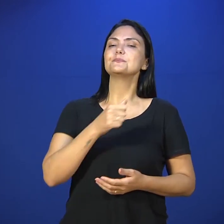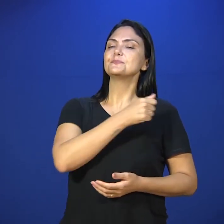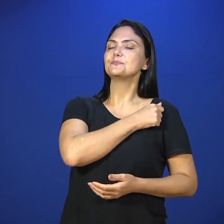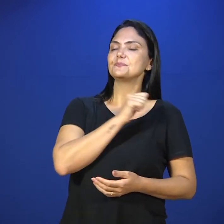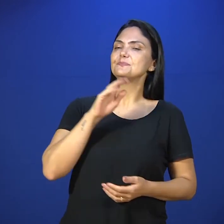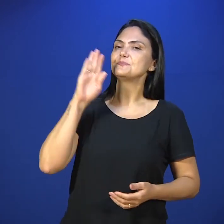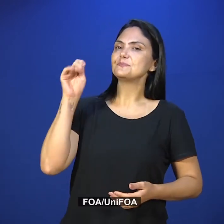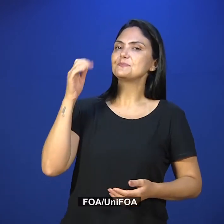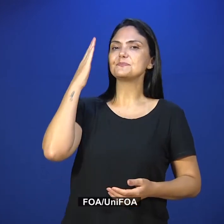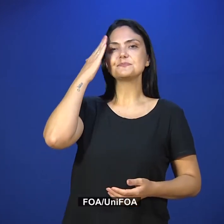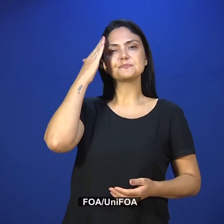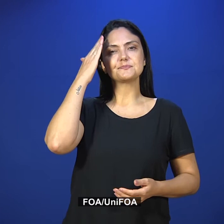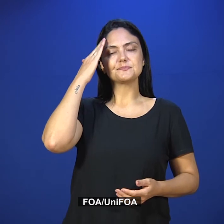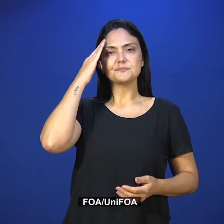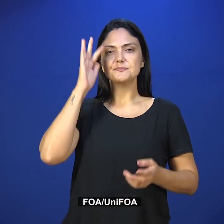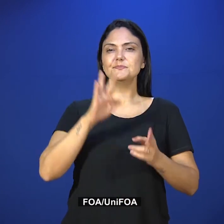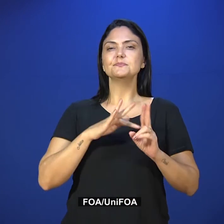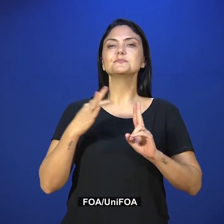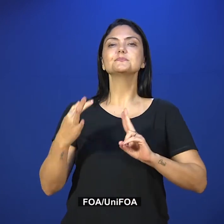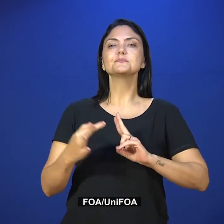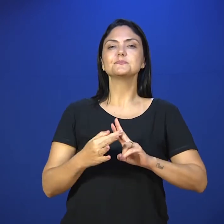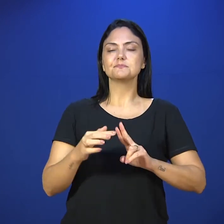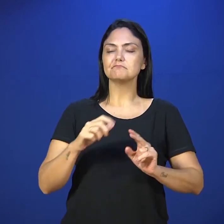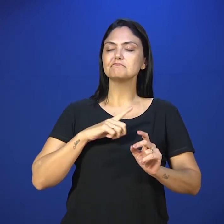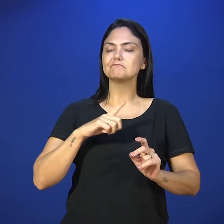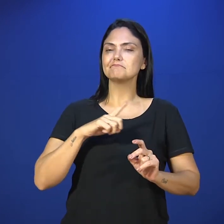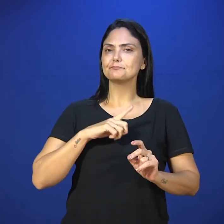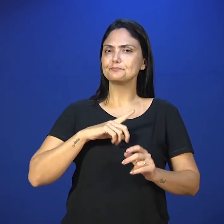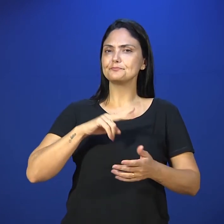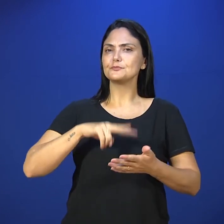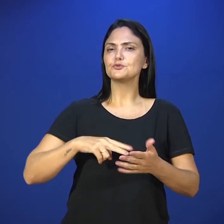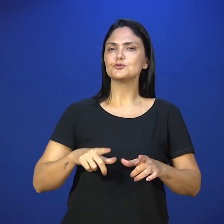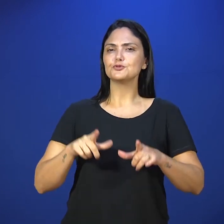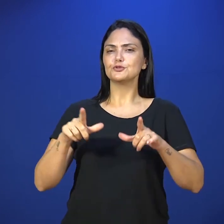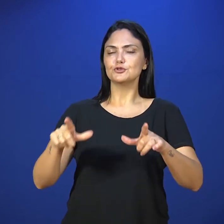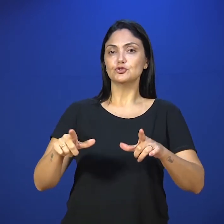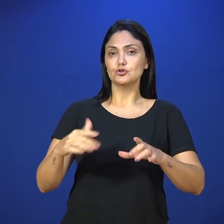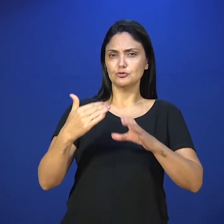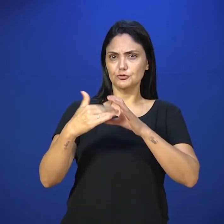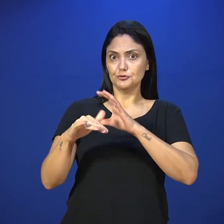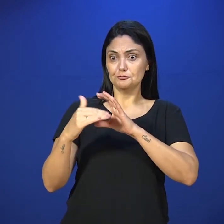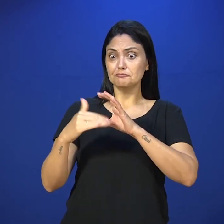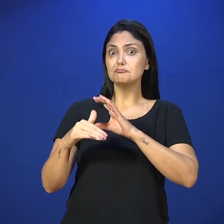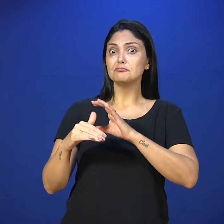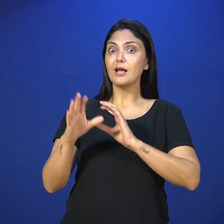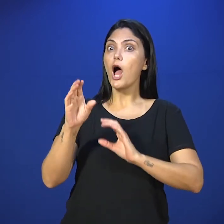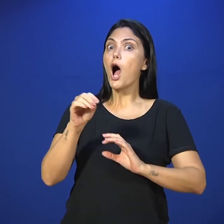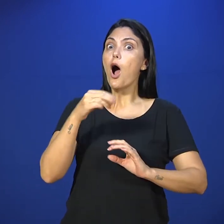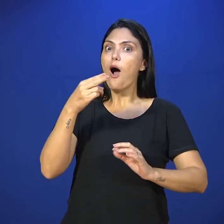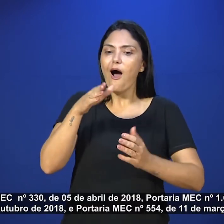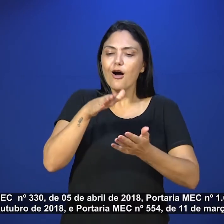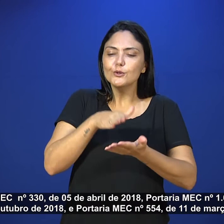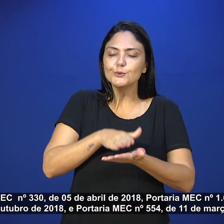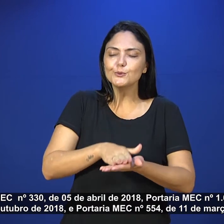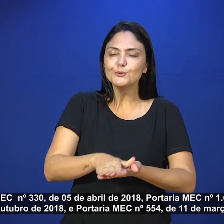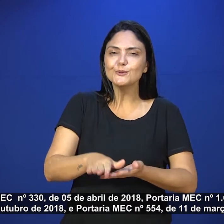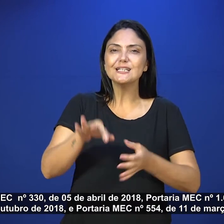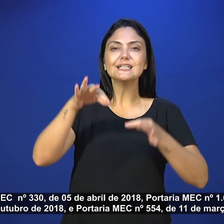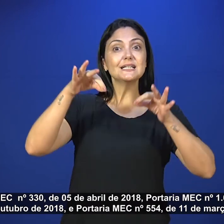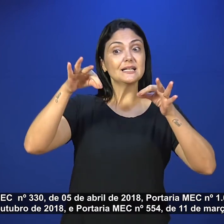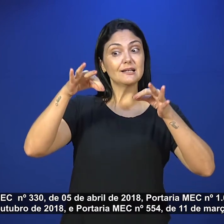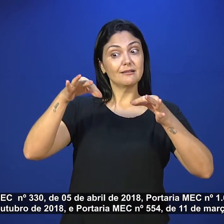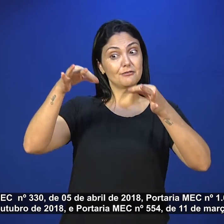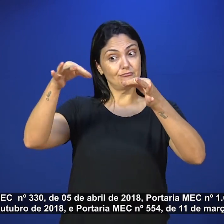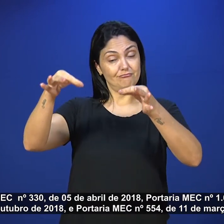já ciente que a FOA-Unifoa expedirá os diplomas em arquivo digital e ou físico, na forma da